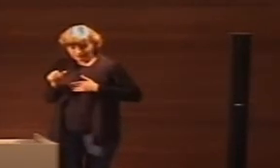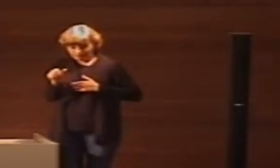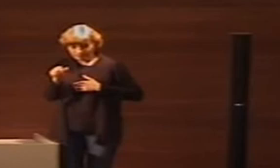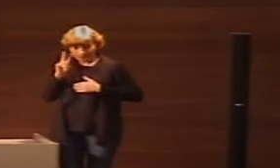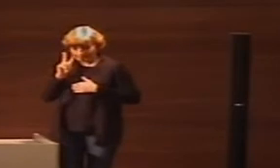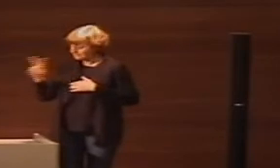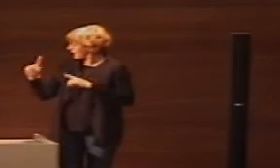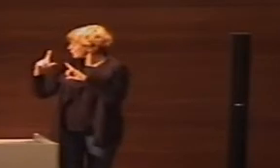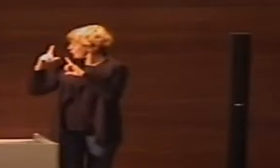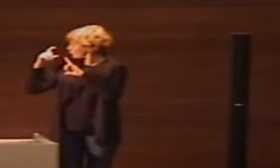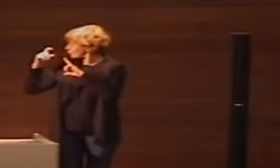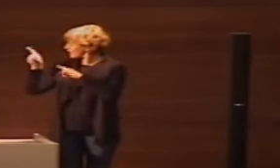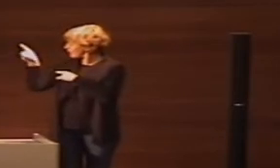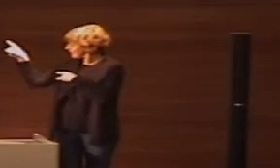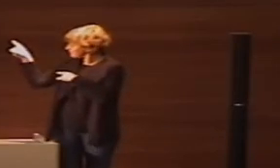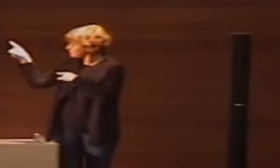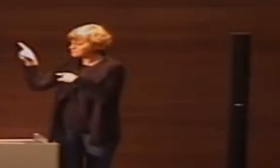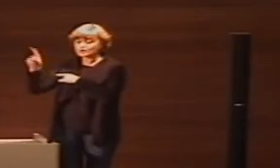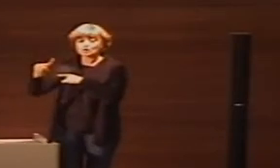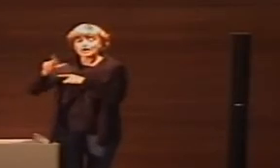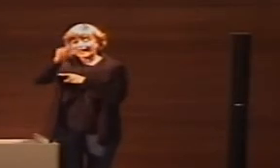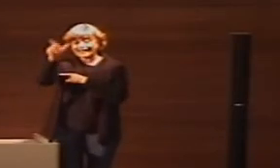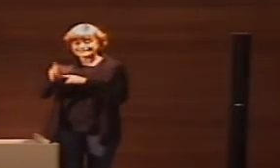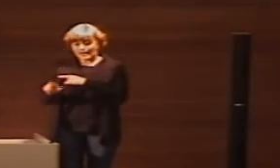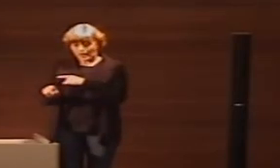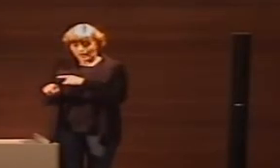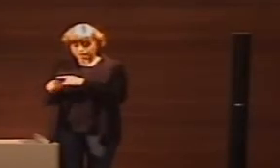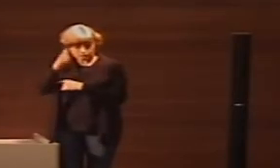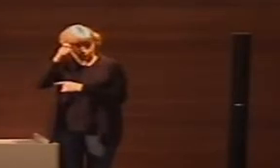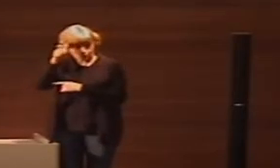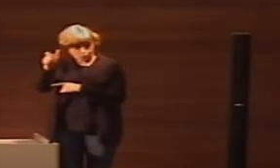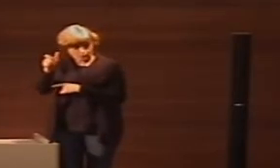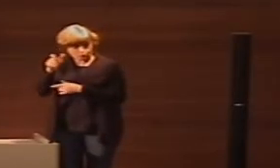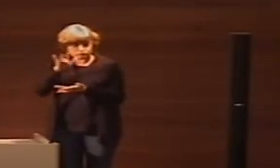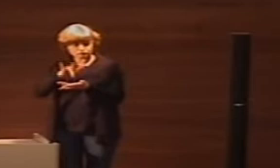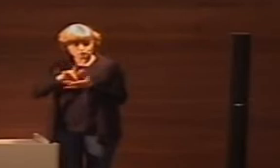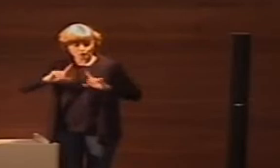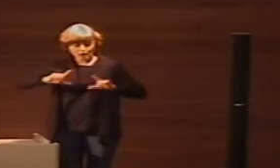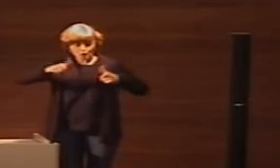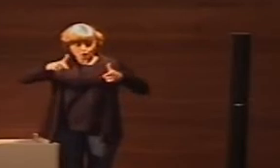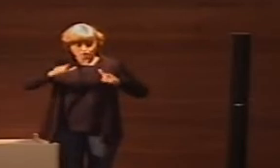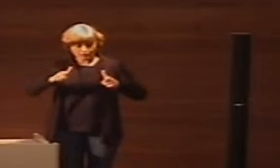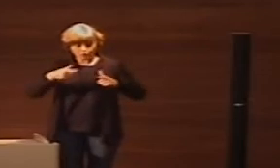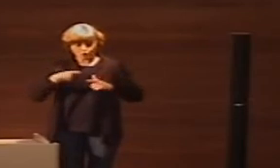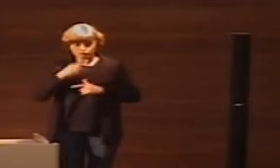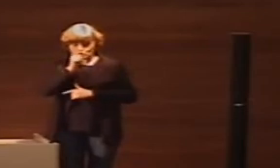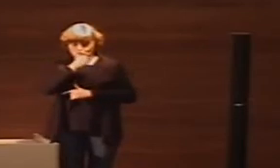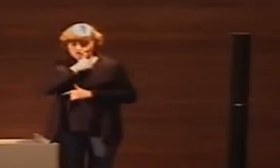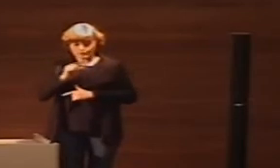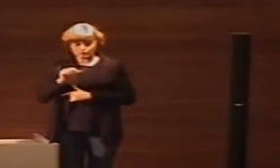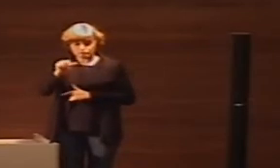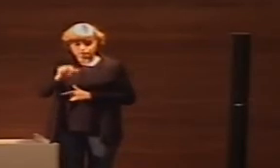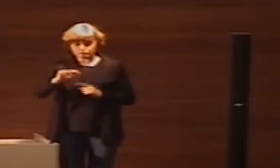un municipio italiano donde llegas al contenedor, te identificas, se abre